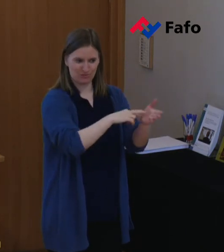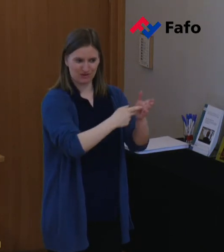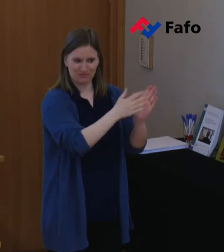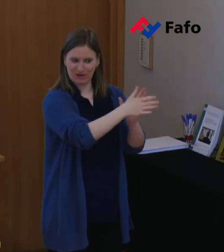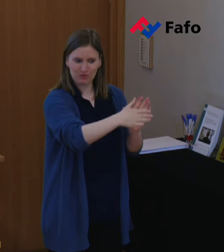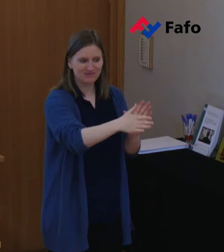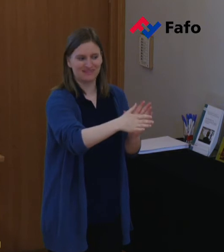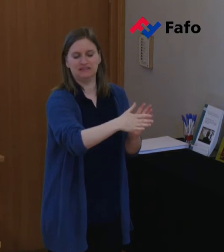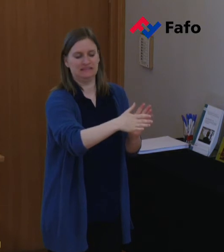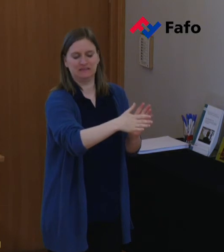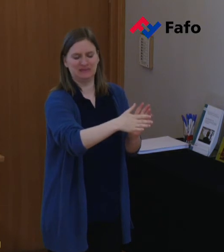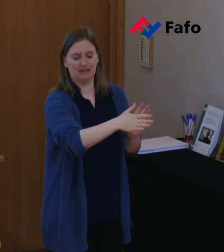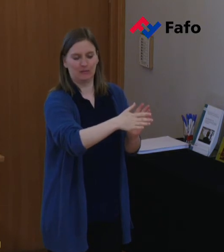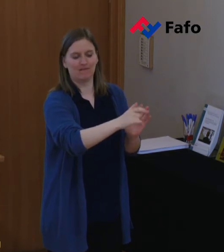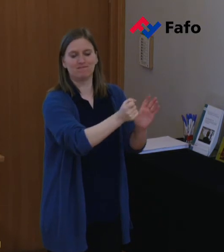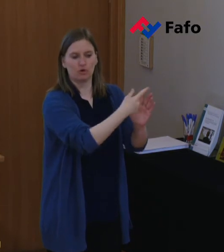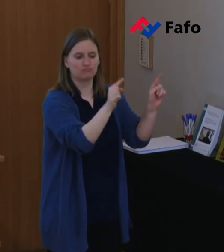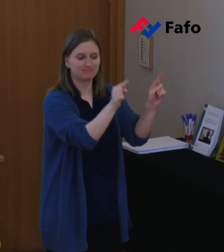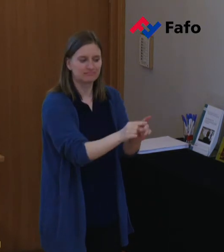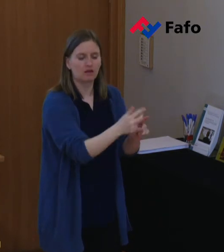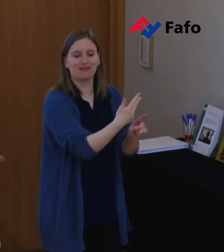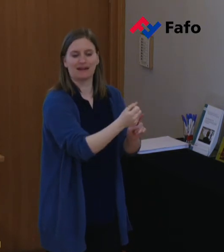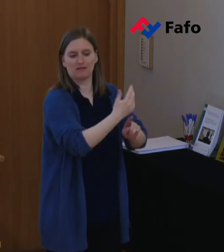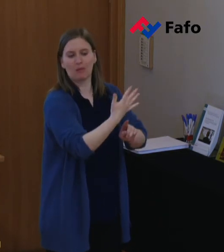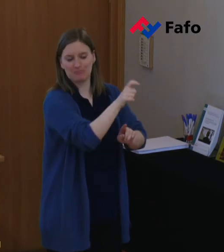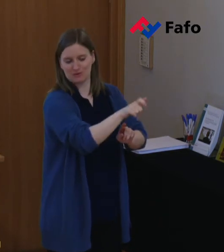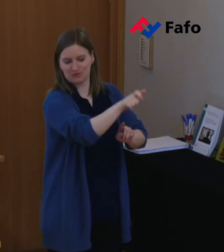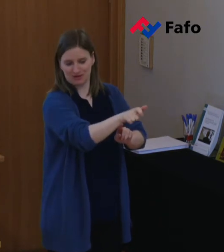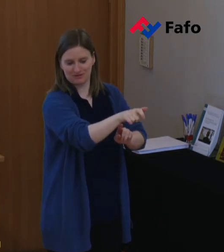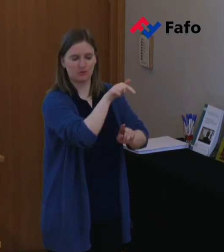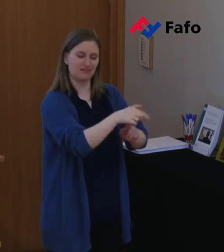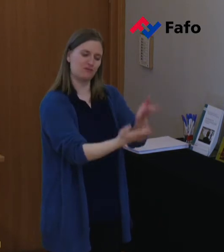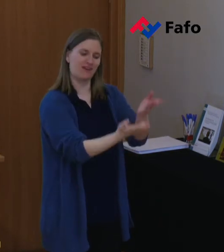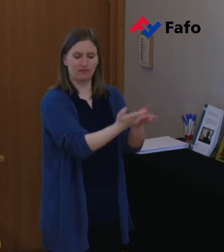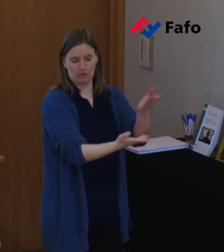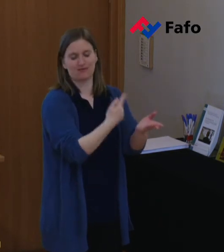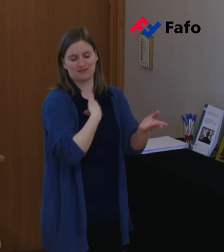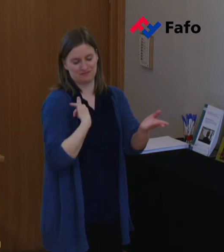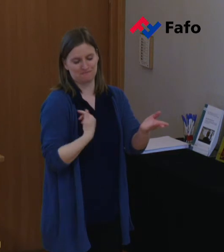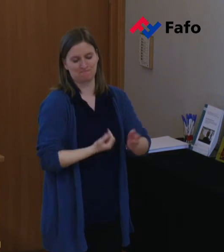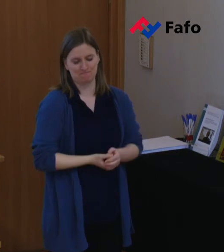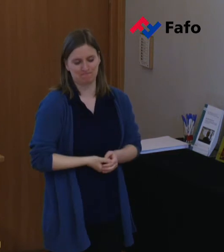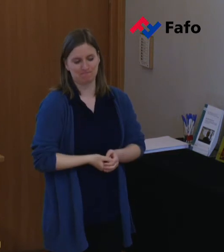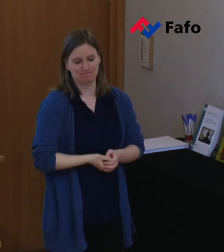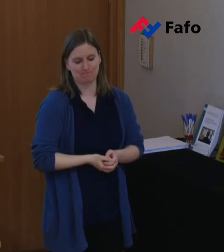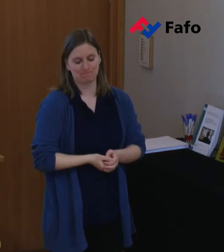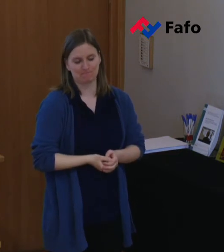ble veldig raskt nedskalert til 35, og er det vi har evaluert i forhold til.